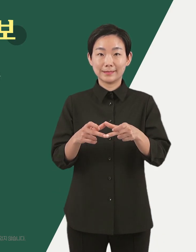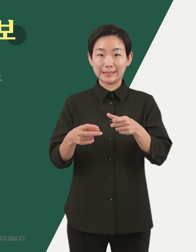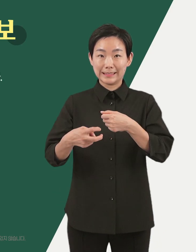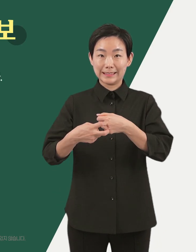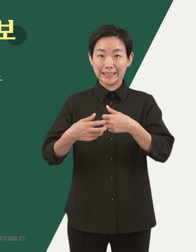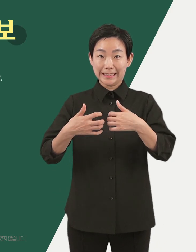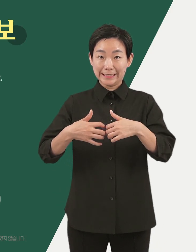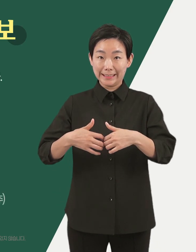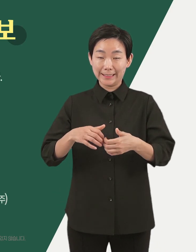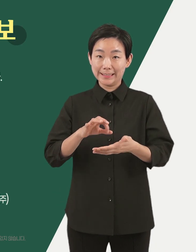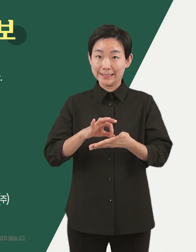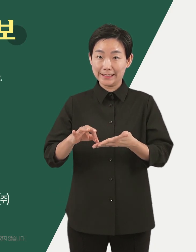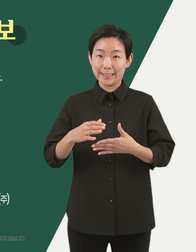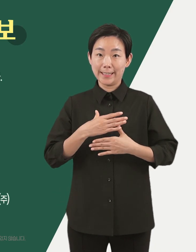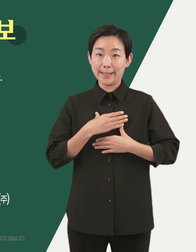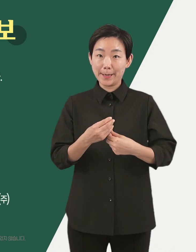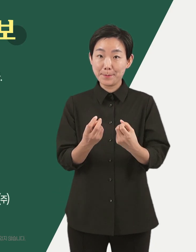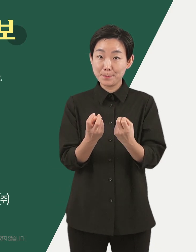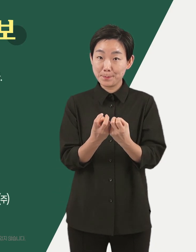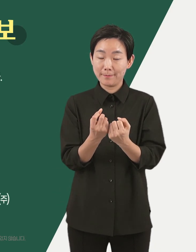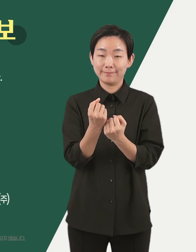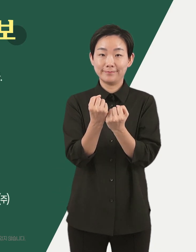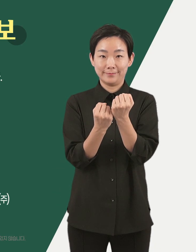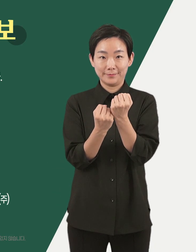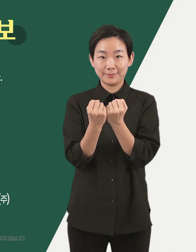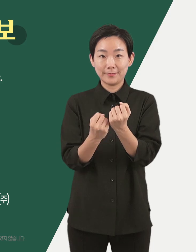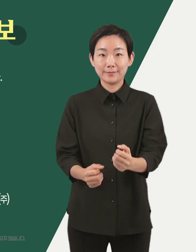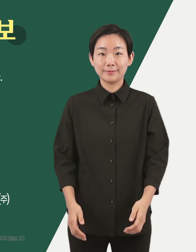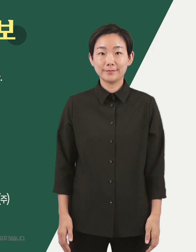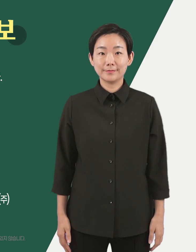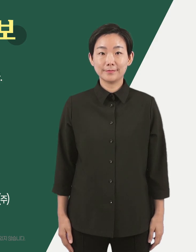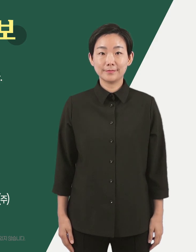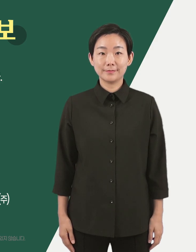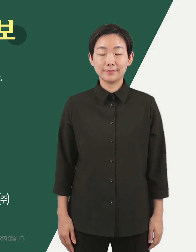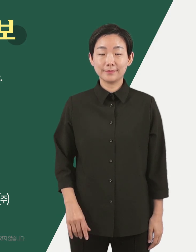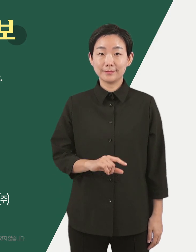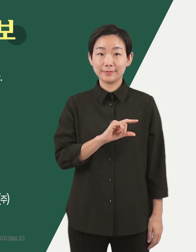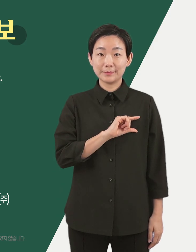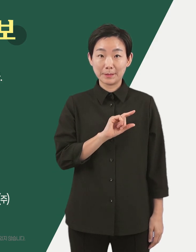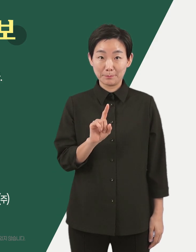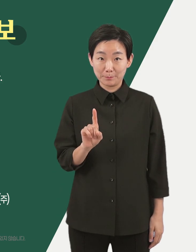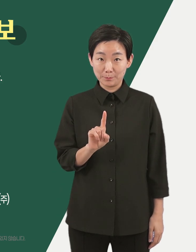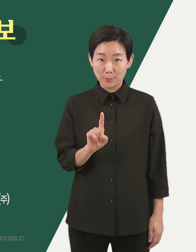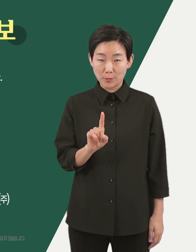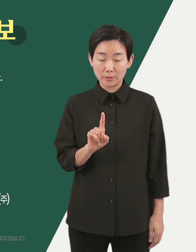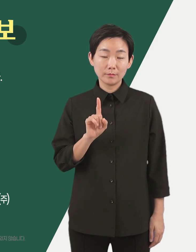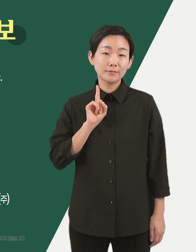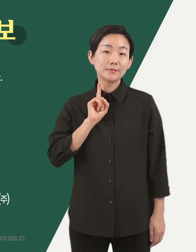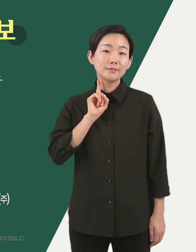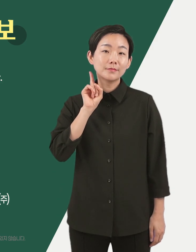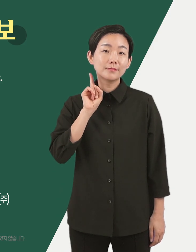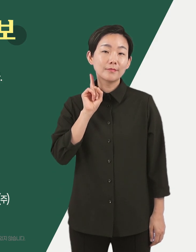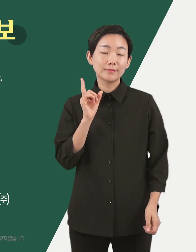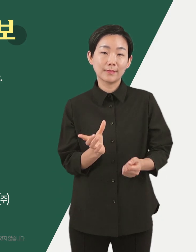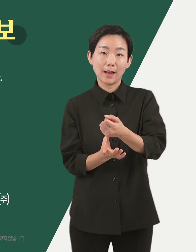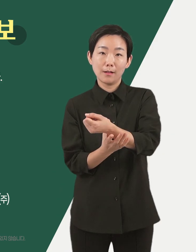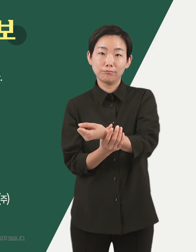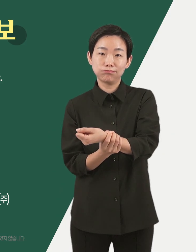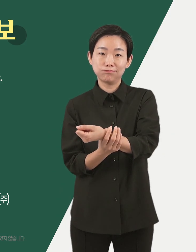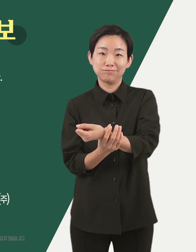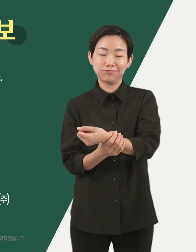장애인 의료기기 안전사용 정보. 본 제품은 의료기기입니다. 품목명